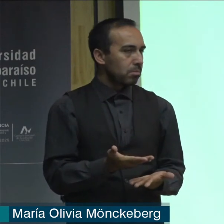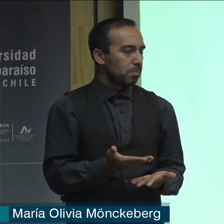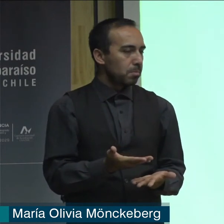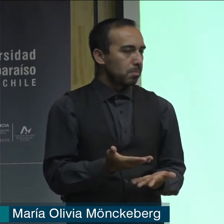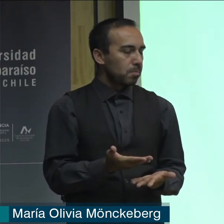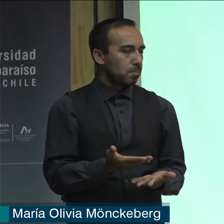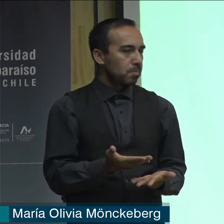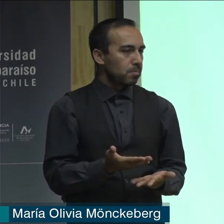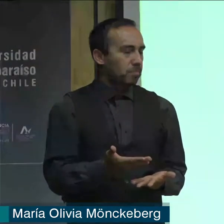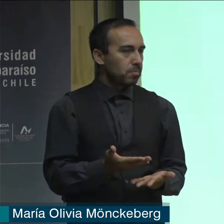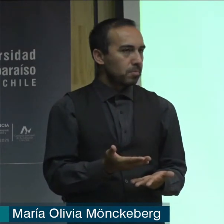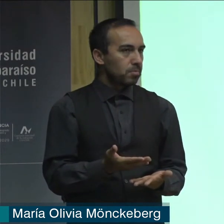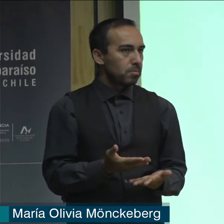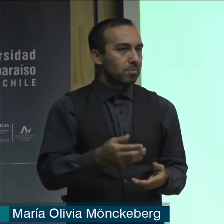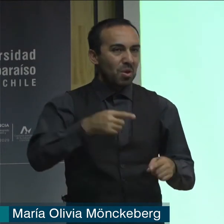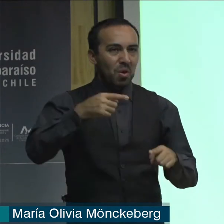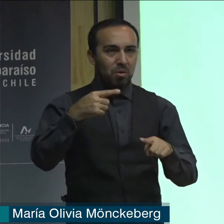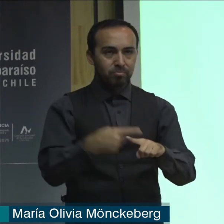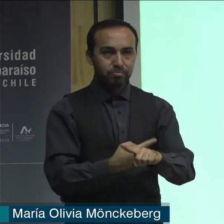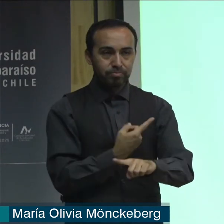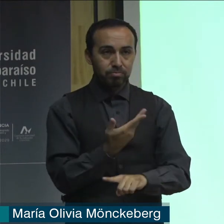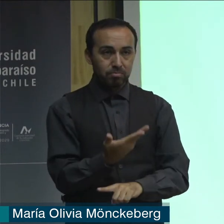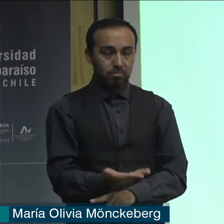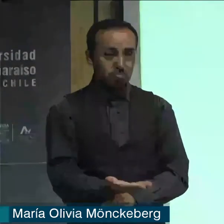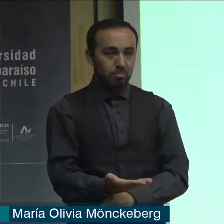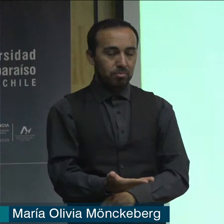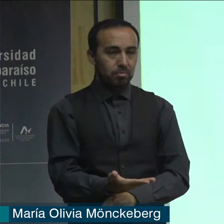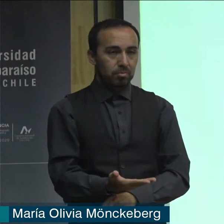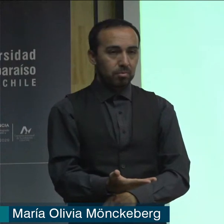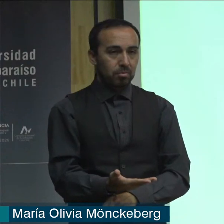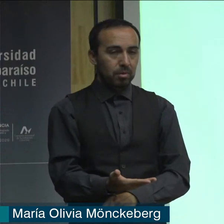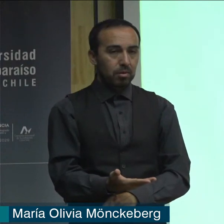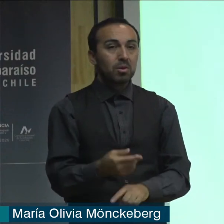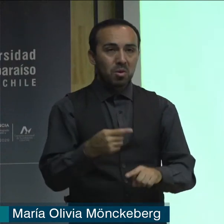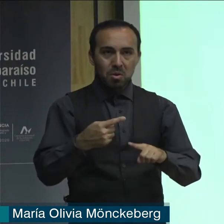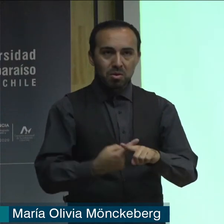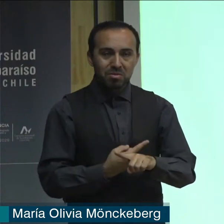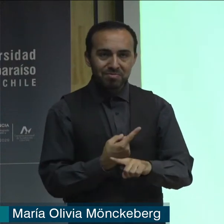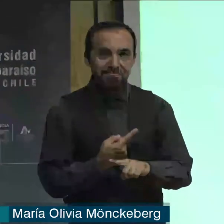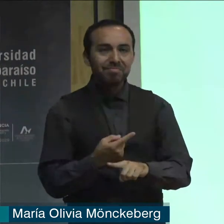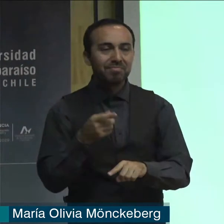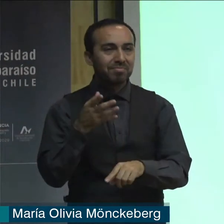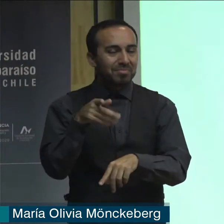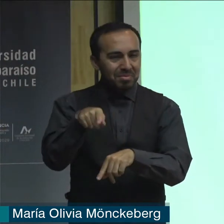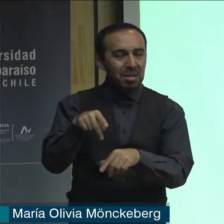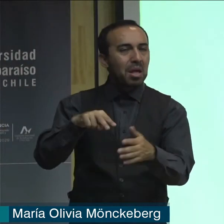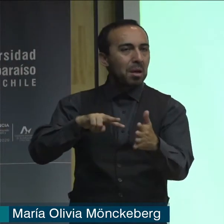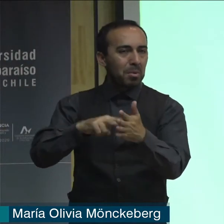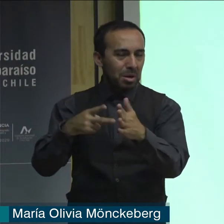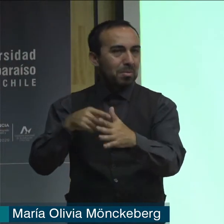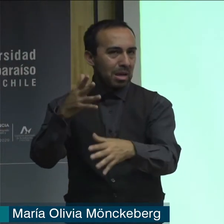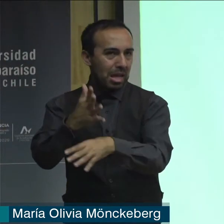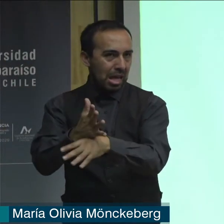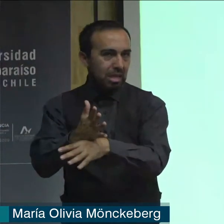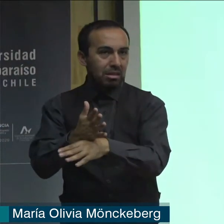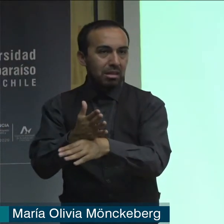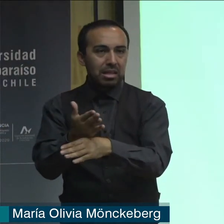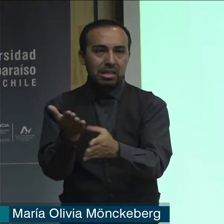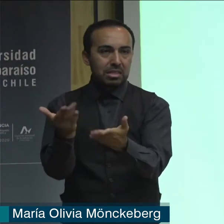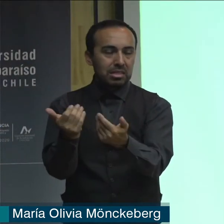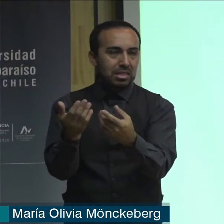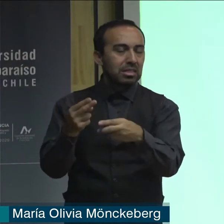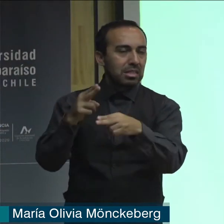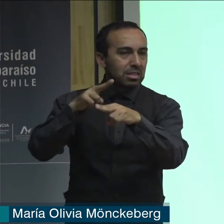Y nuevamente hay problemas que tiene que ser resuelto en